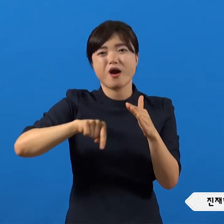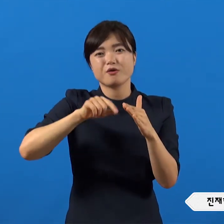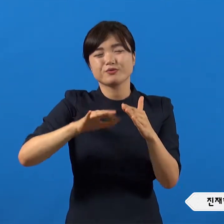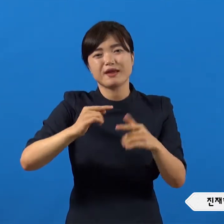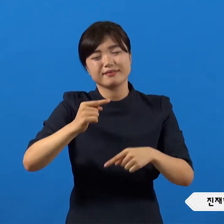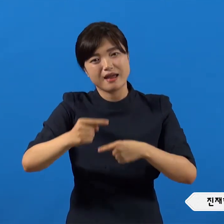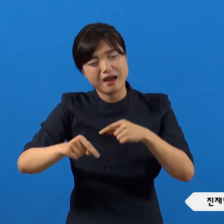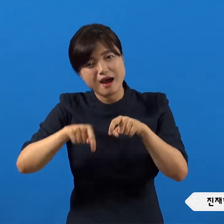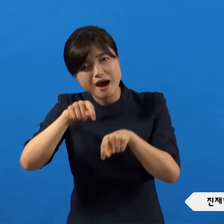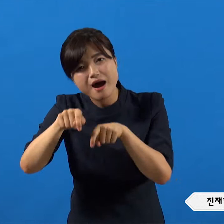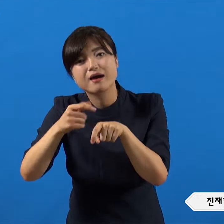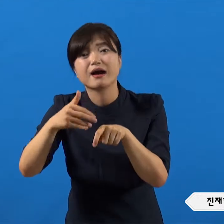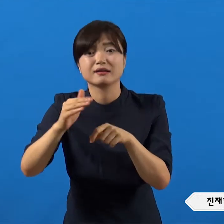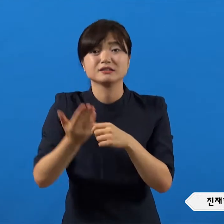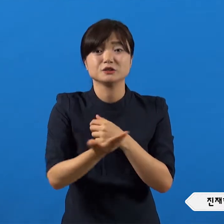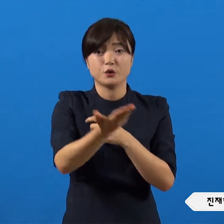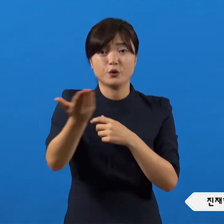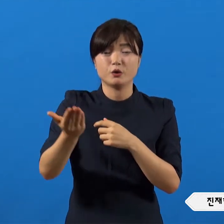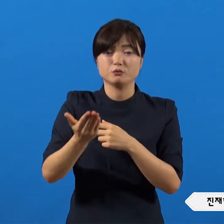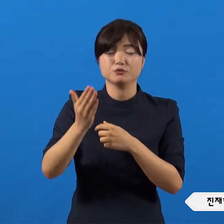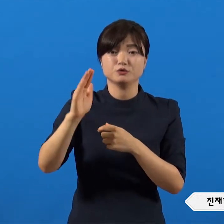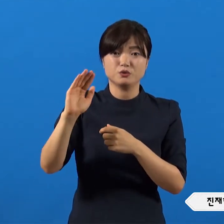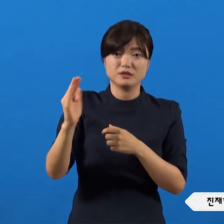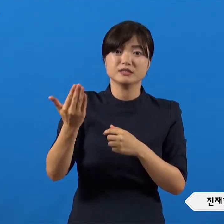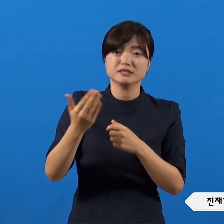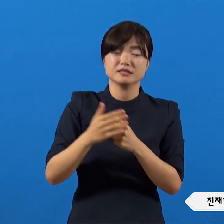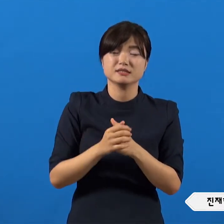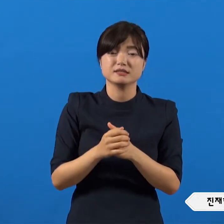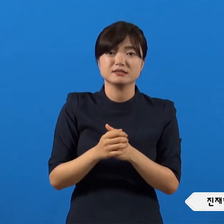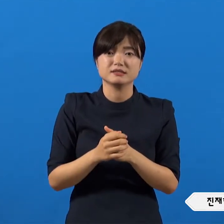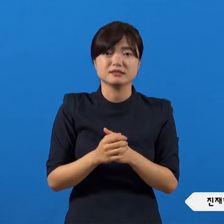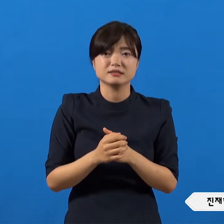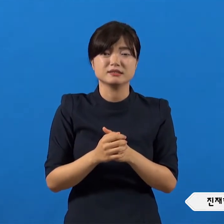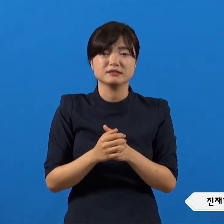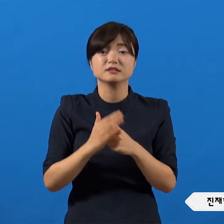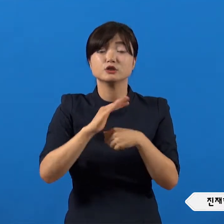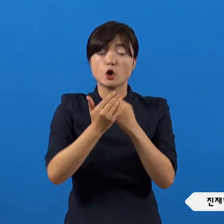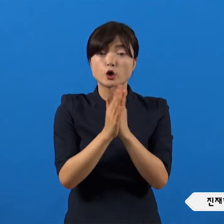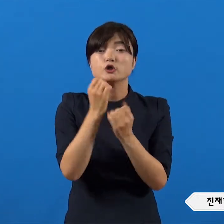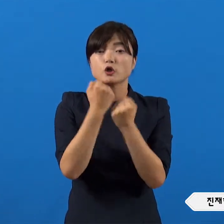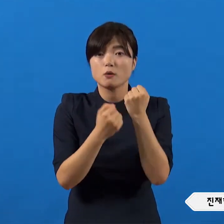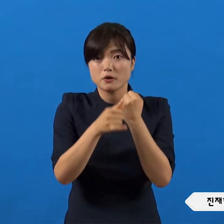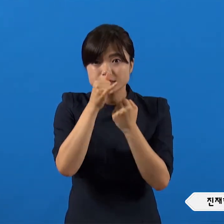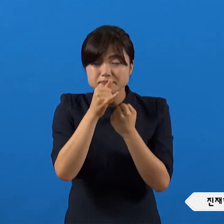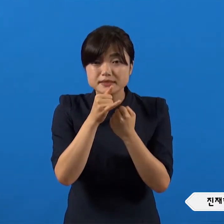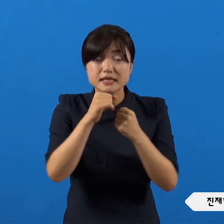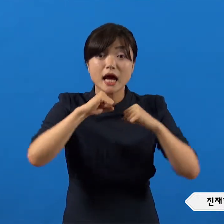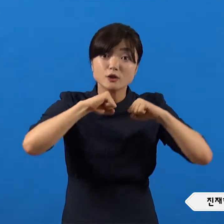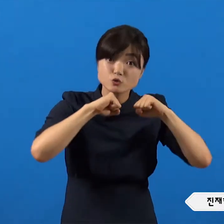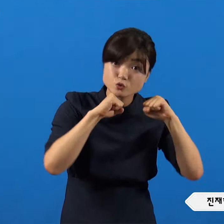나가는 단기 선교의 모습을 성경은 설명합니다. 순종은